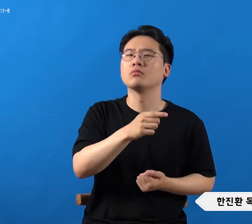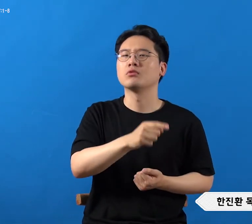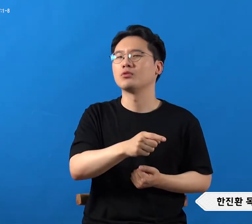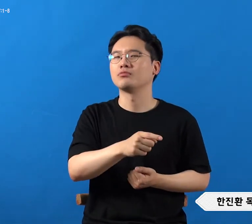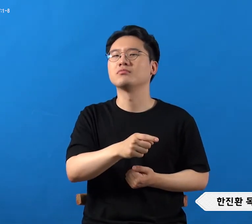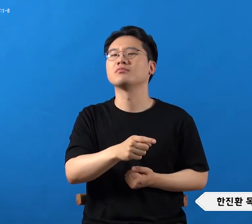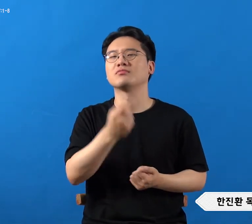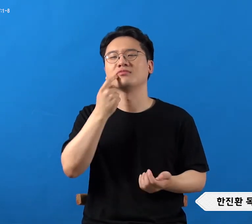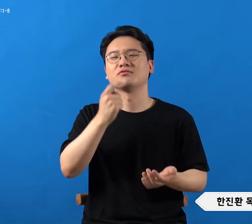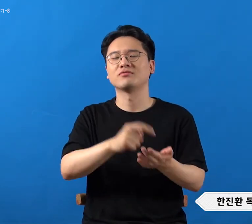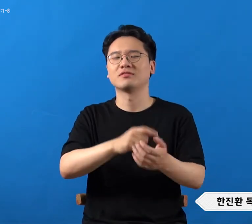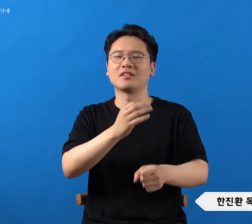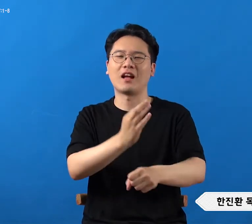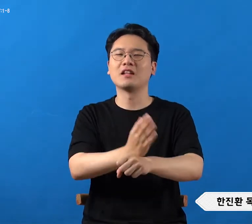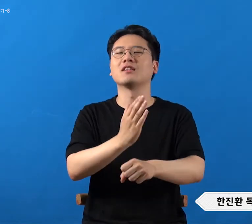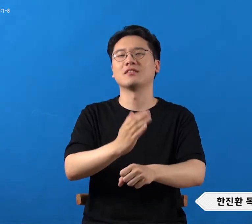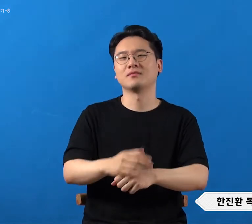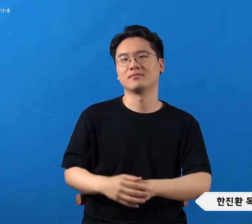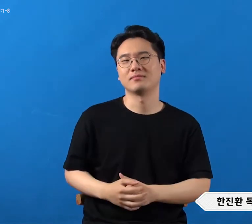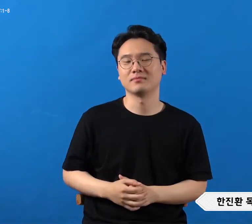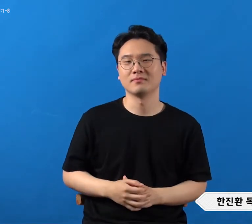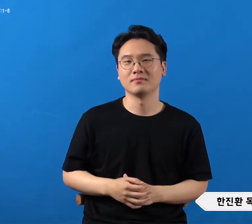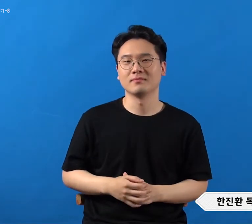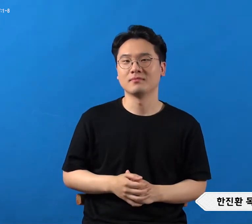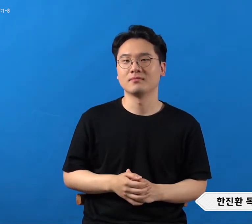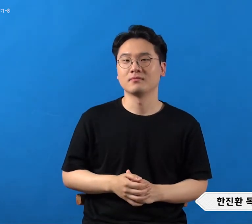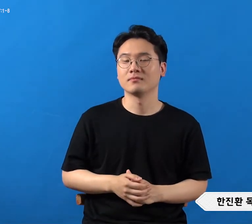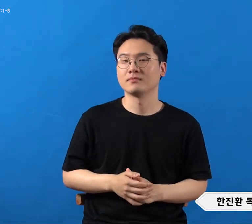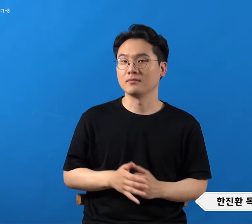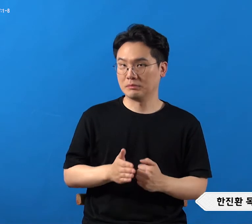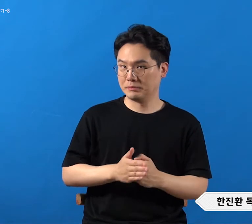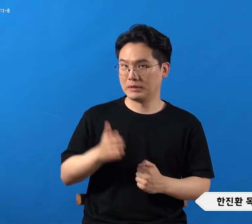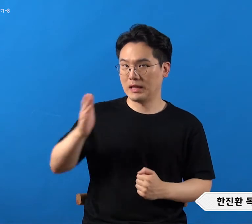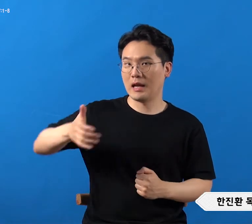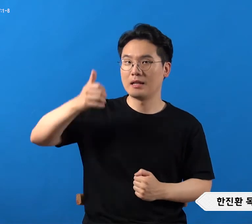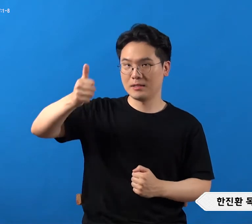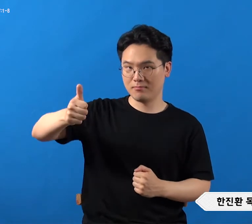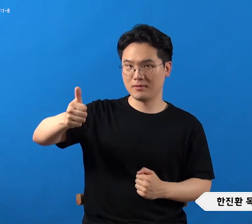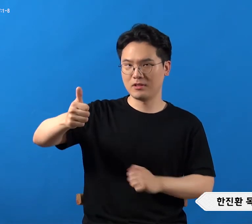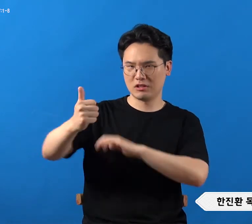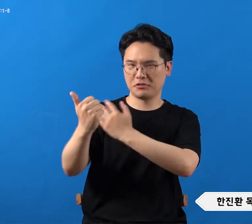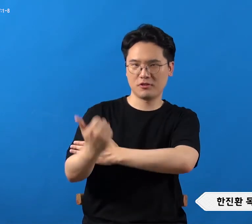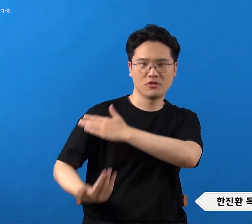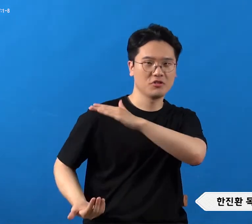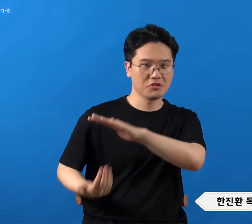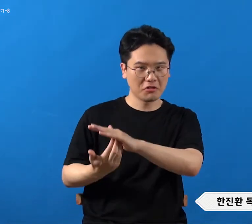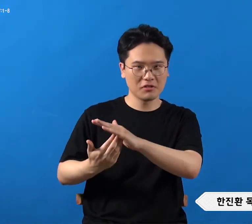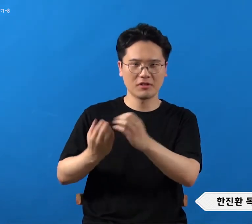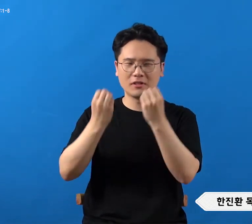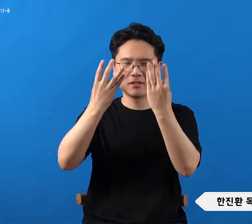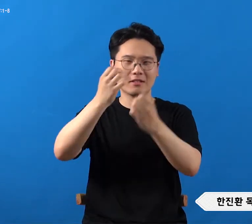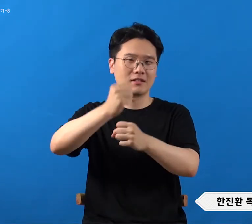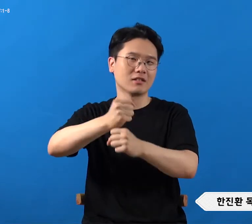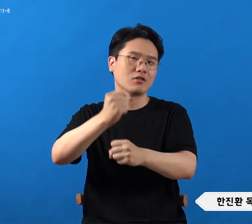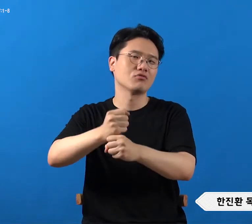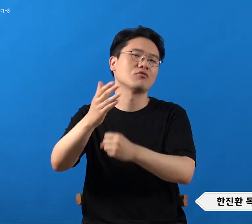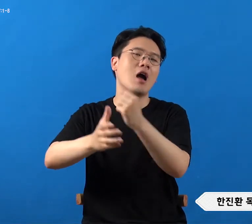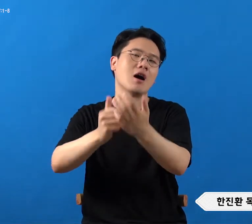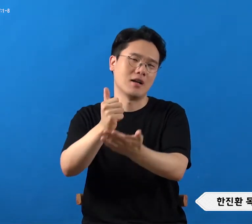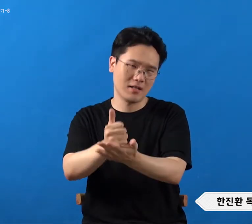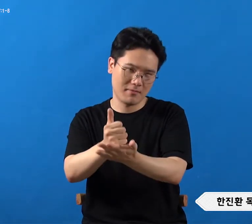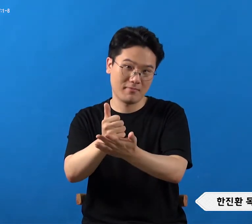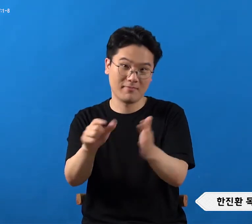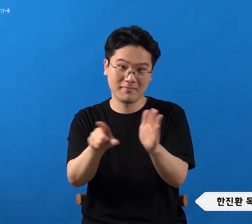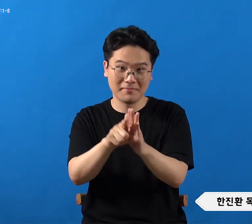그래서 한마디로 우리 하나님은 전능하신 창조주 하나님이시다 하는 것입니다. 여러분